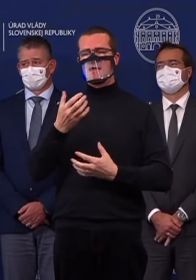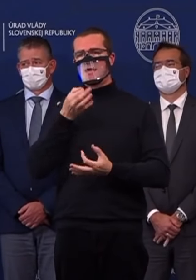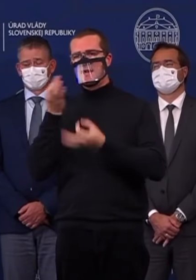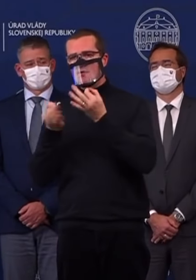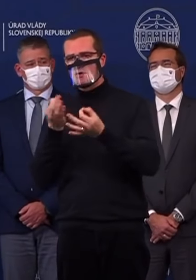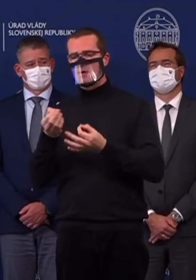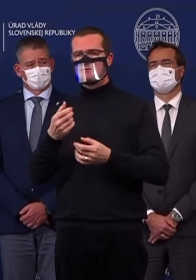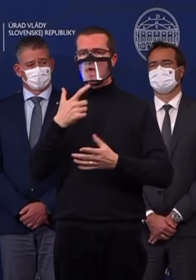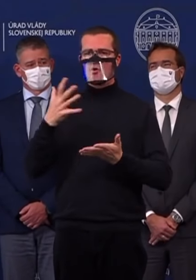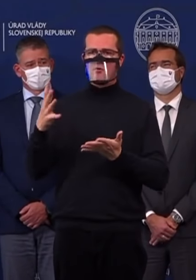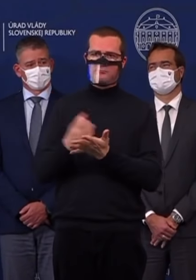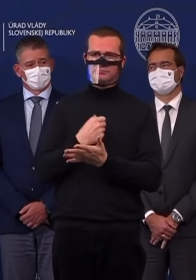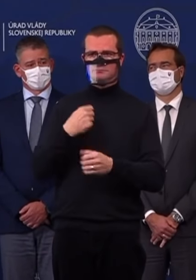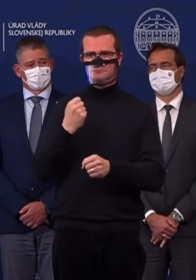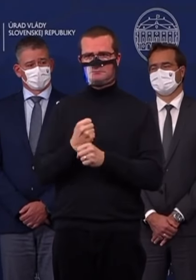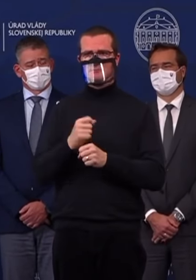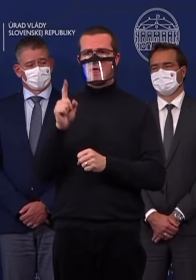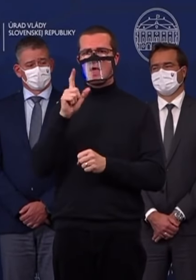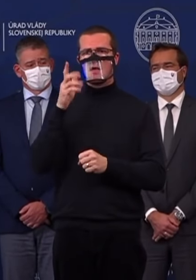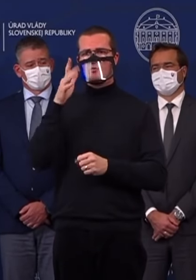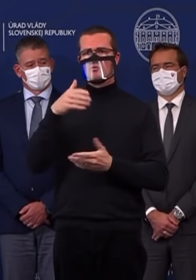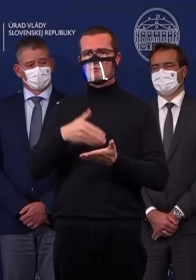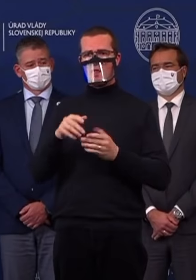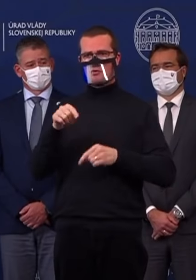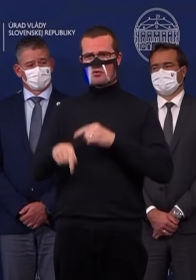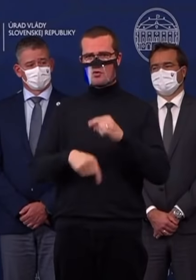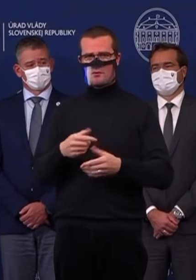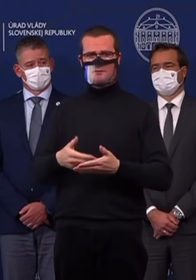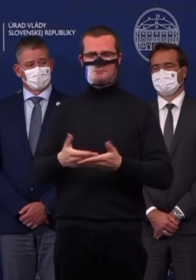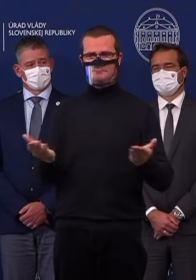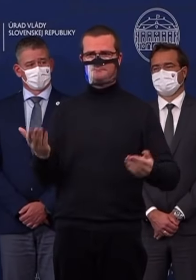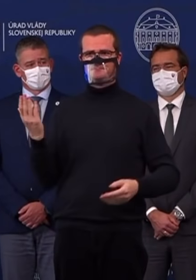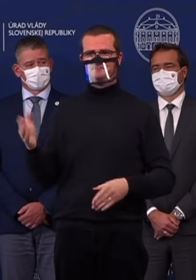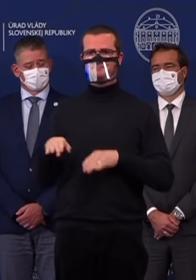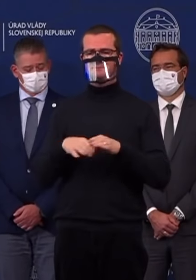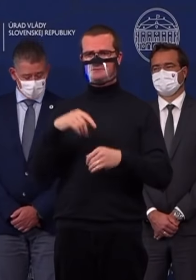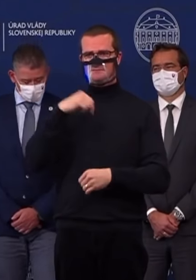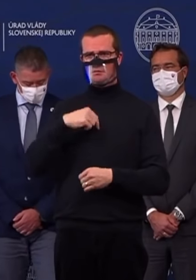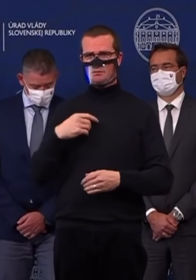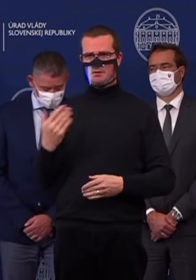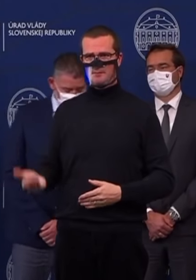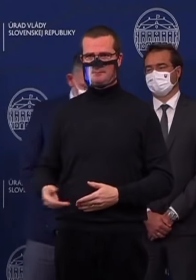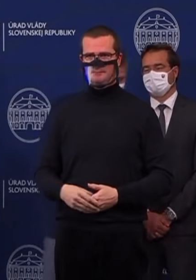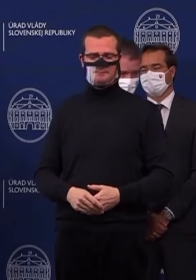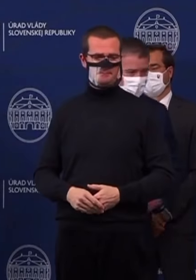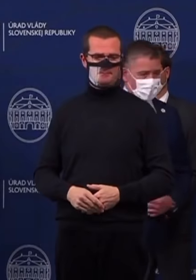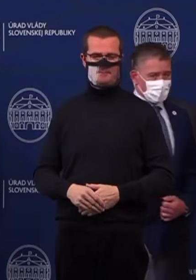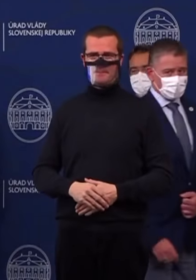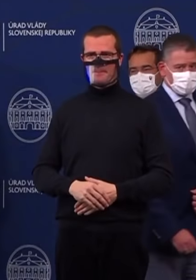podarilo urobiť a aké budú ďalšie kroky. Ďakujem veľmi pekne. Nech sa páči, pán minister vnútra.